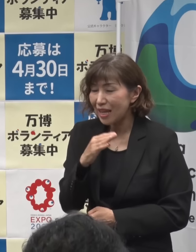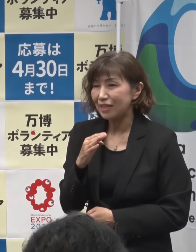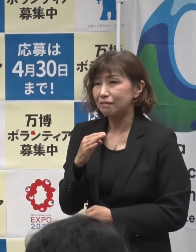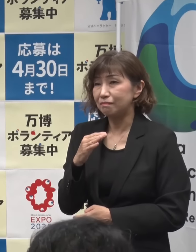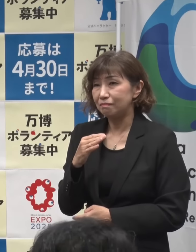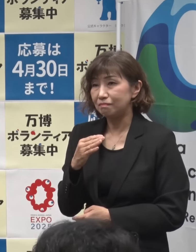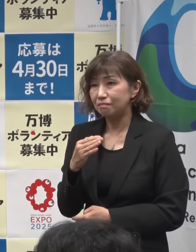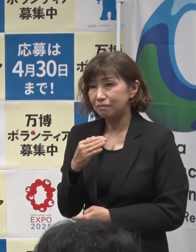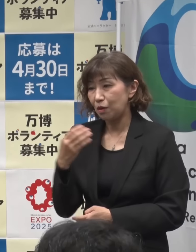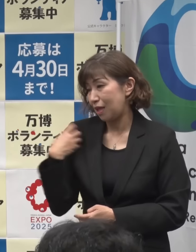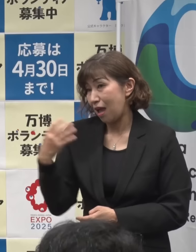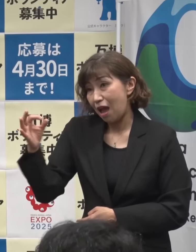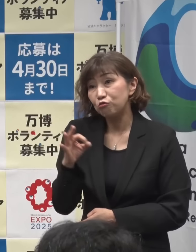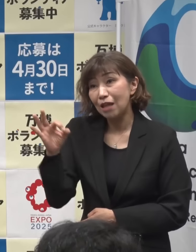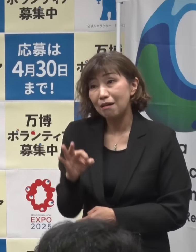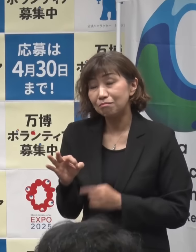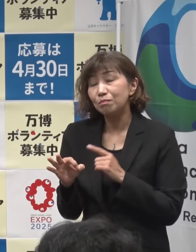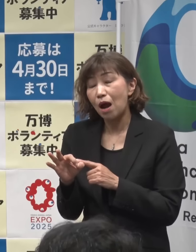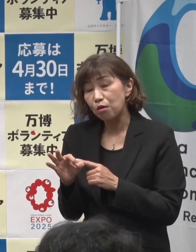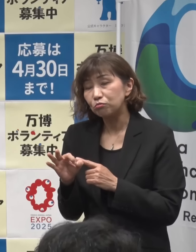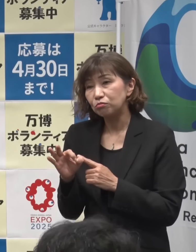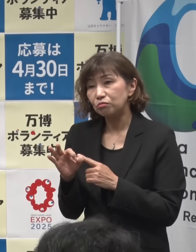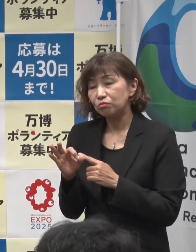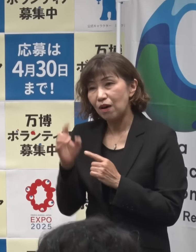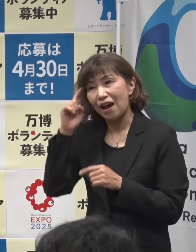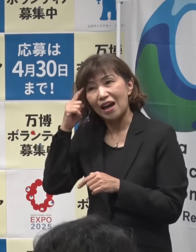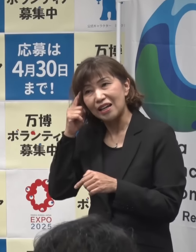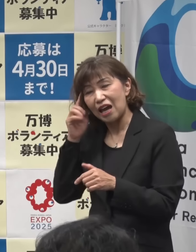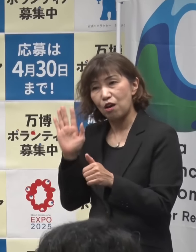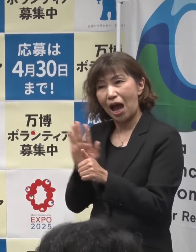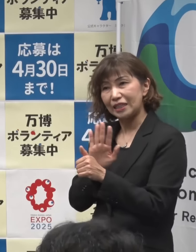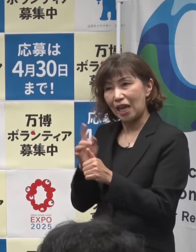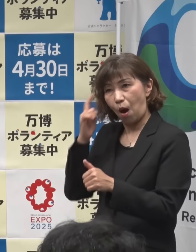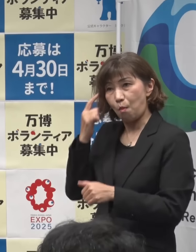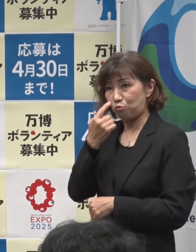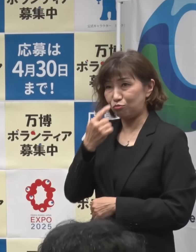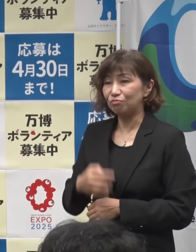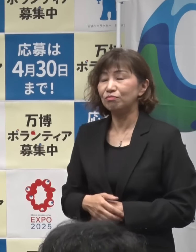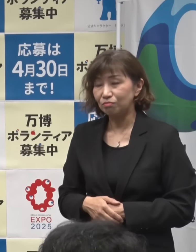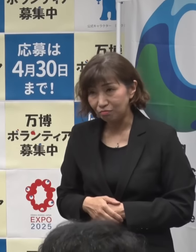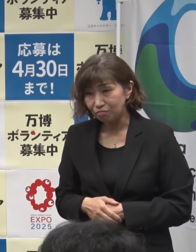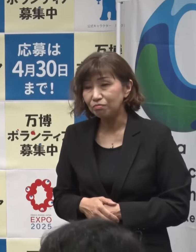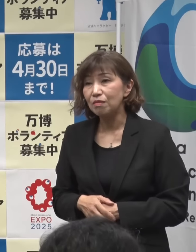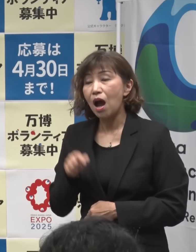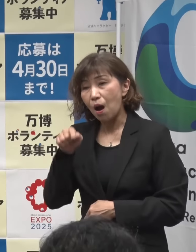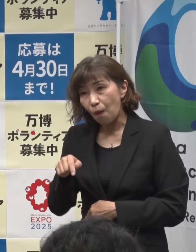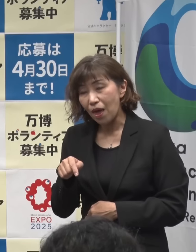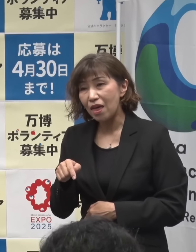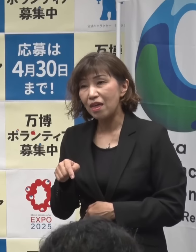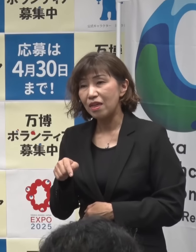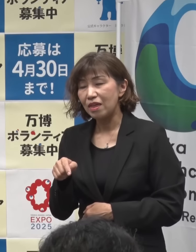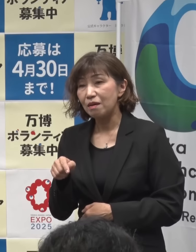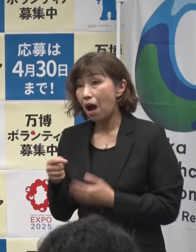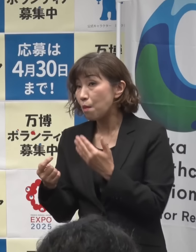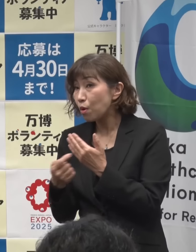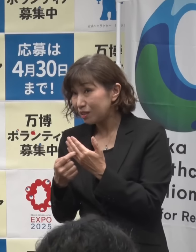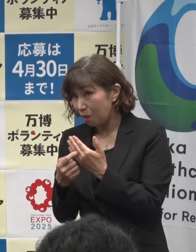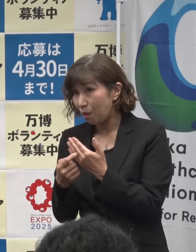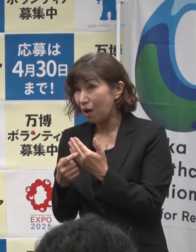ないかというのが背景の考え方です。ただこれは非常に論点があって